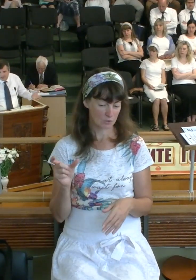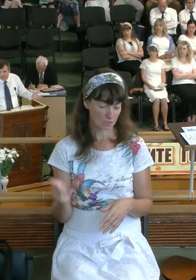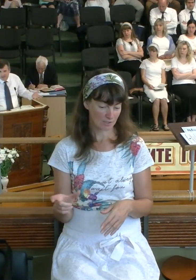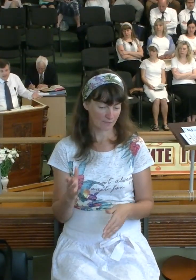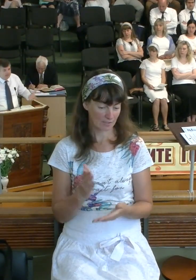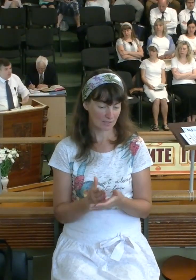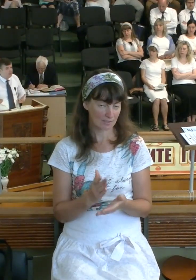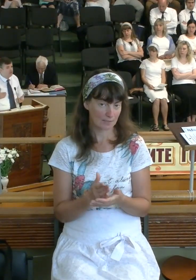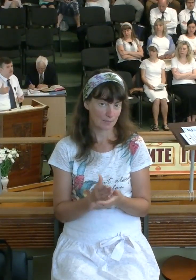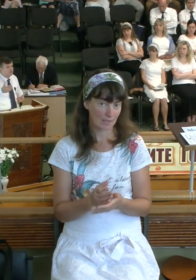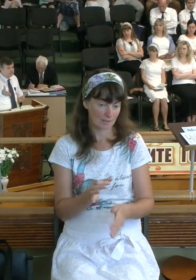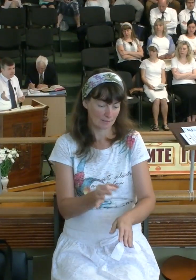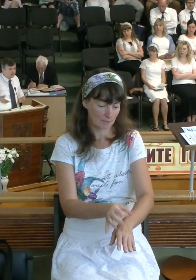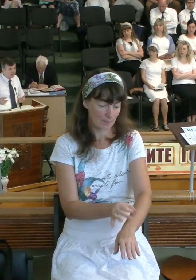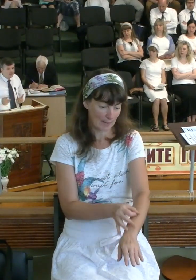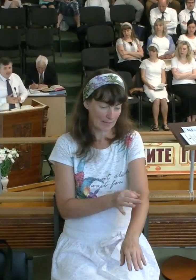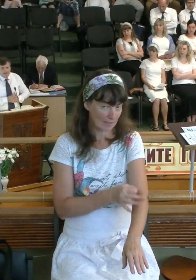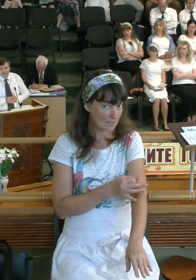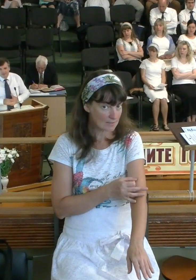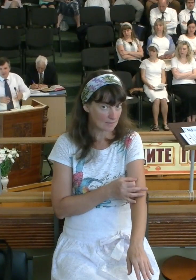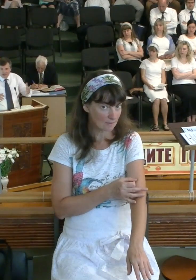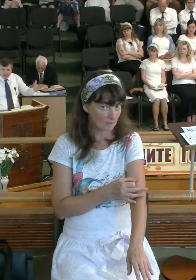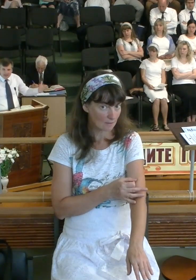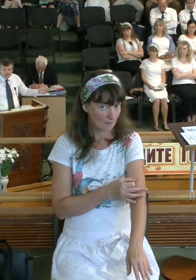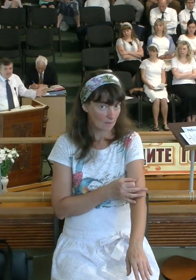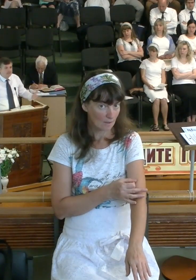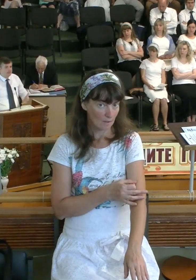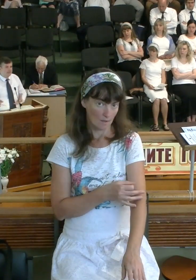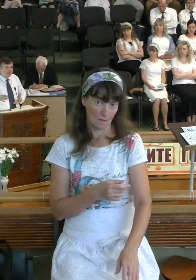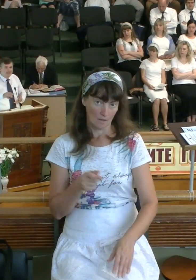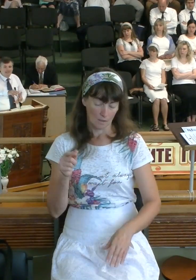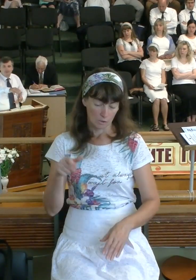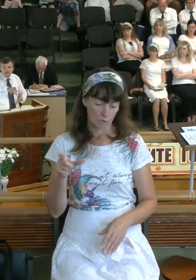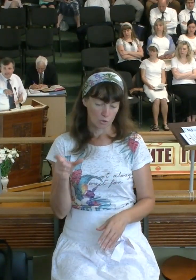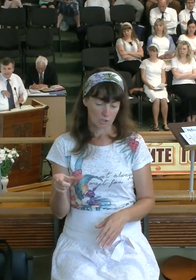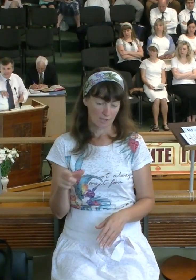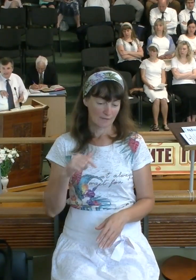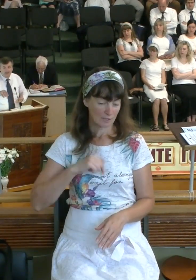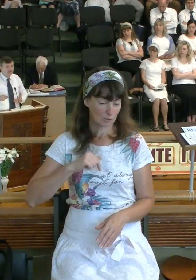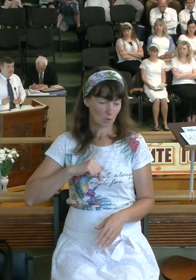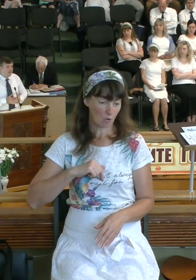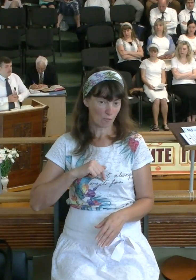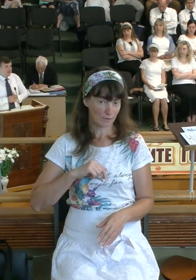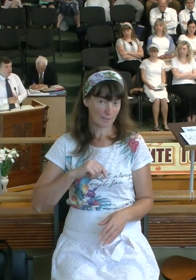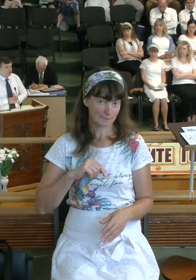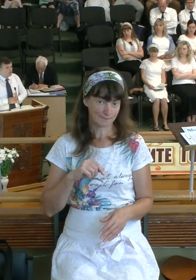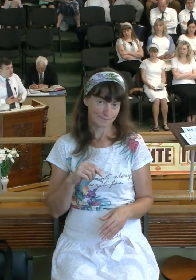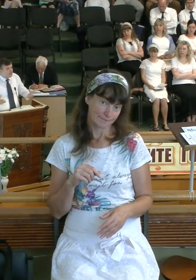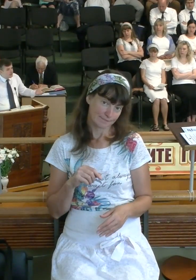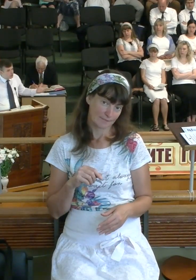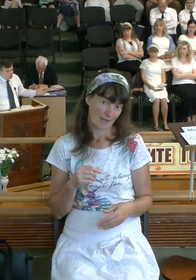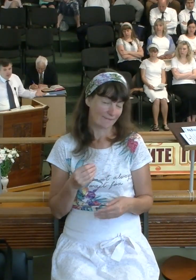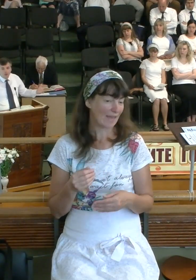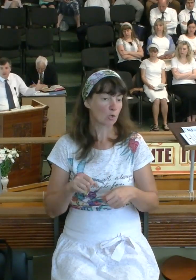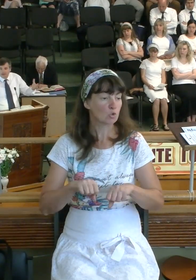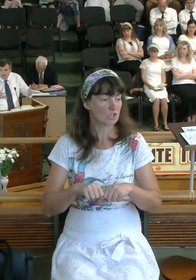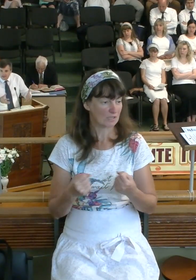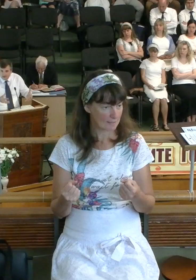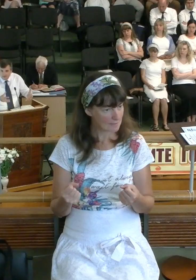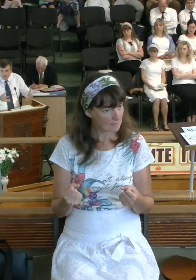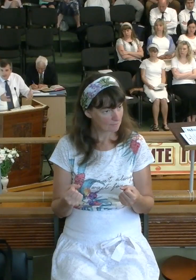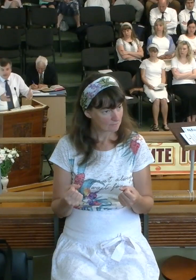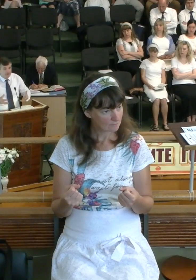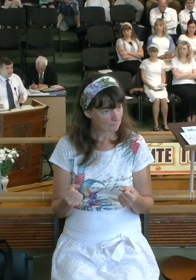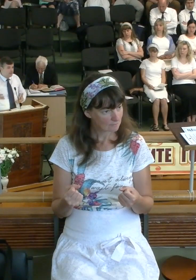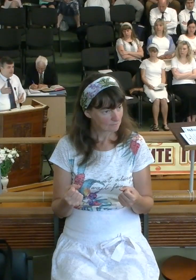моральном плане, да, и Господь говорит выслать. Когда в шатре или где-то поселялась плесень, это говорило о том, что человек что-то